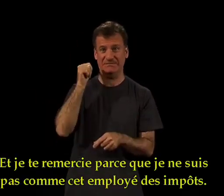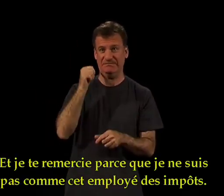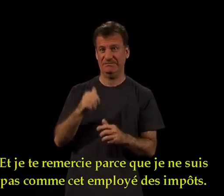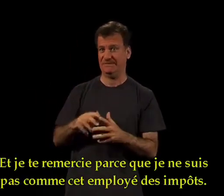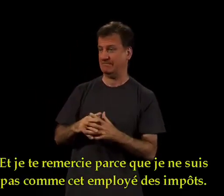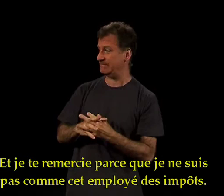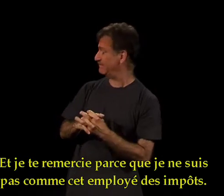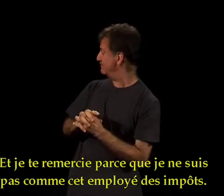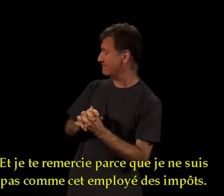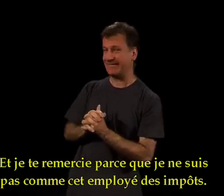des impôts.